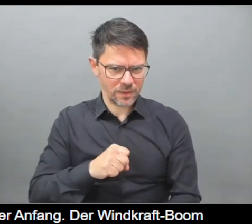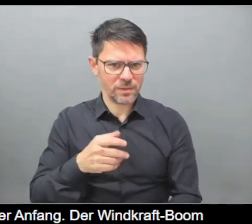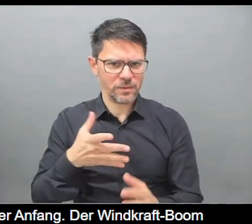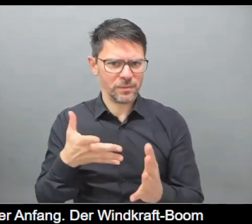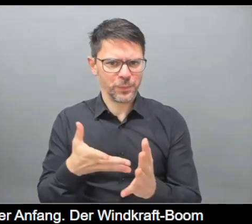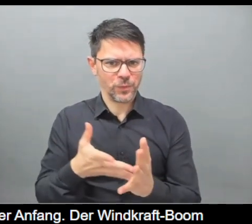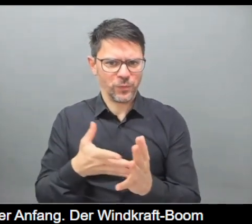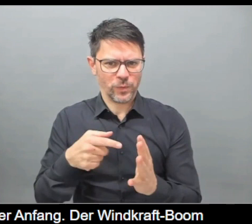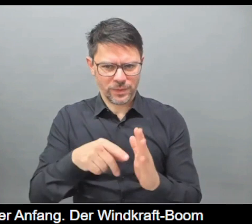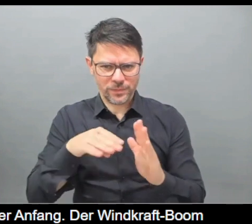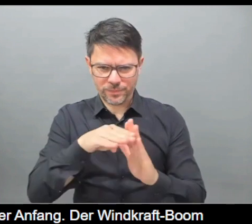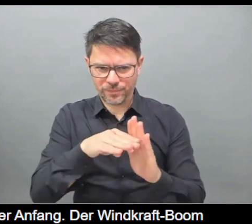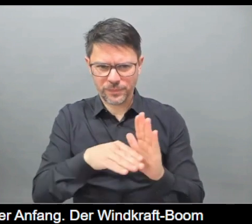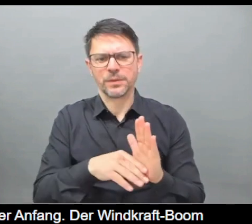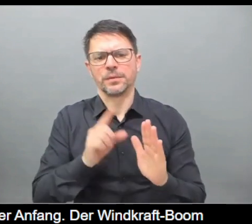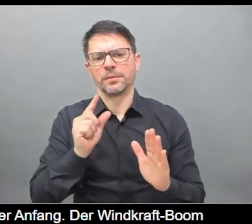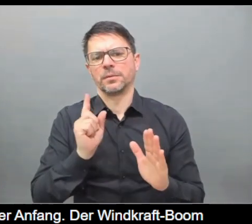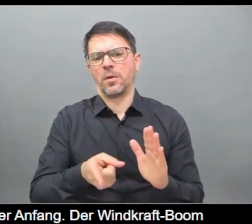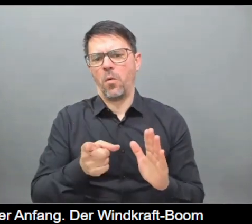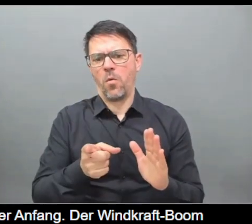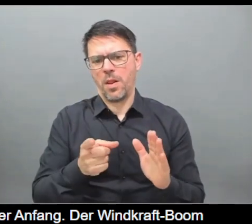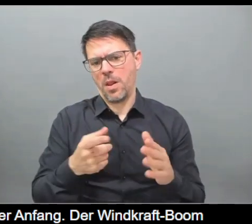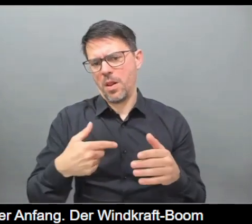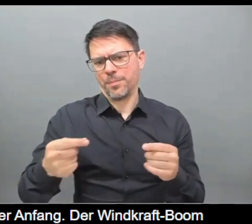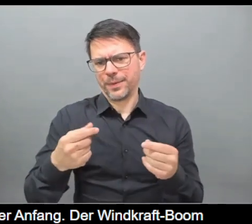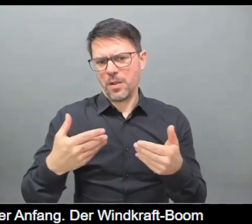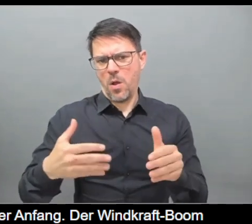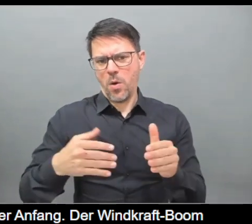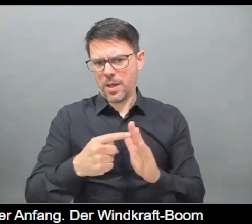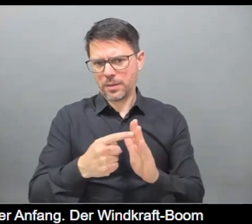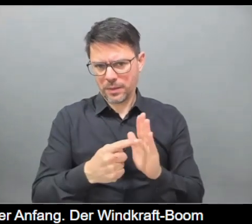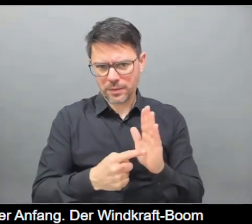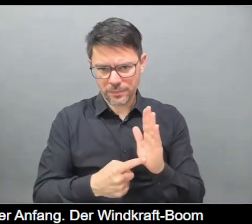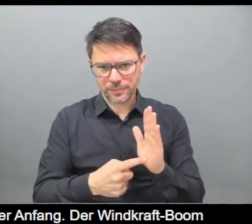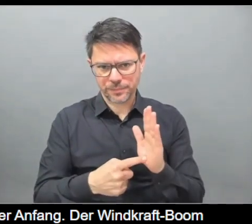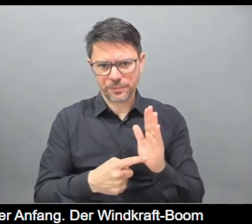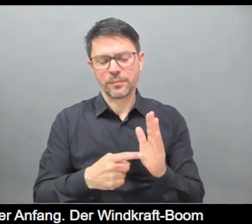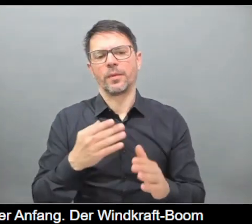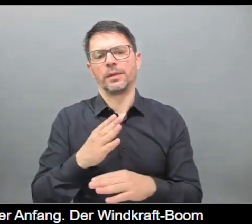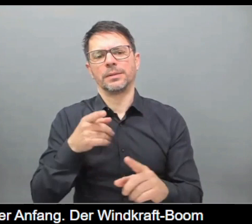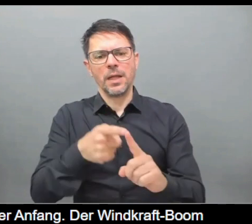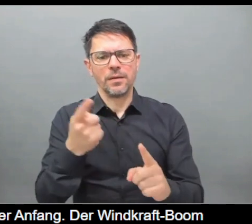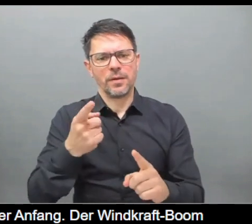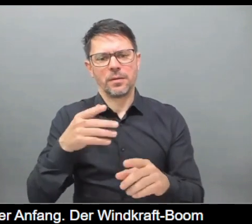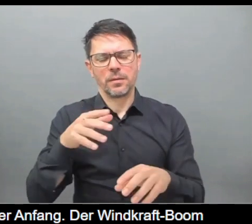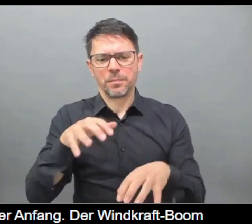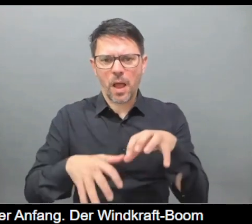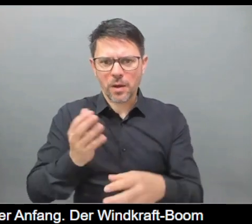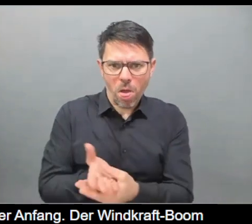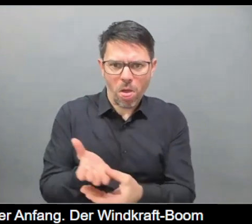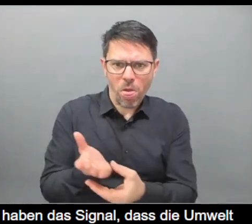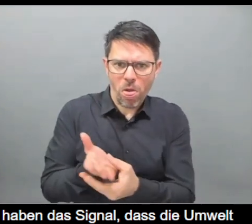Das zeigt, welche Entwicklungskraft hier aus Bayern kommt. Wir stoßen aber jetzt zunehmend an